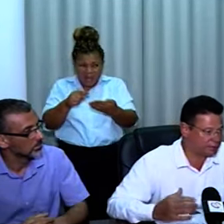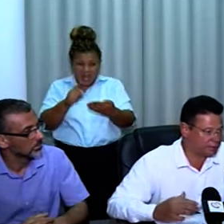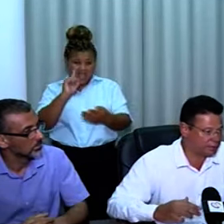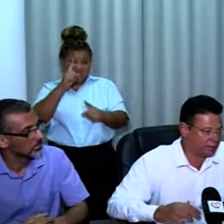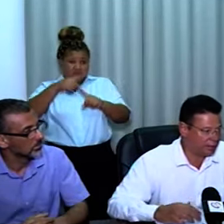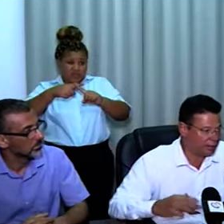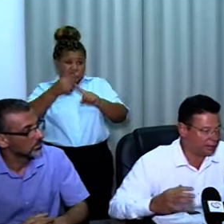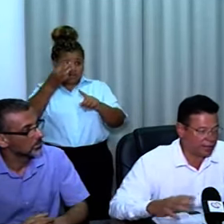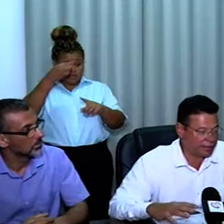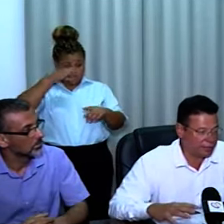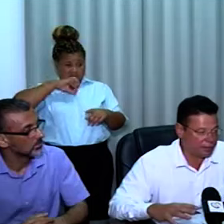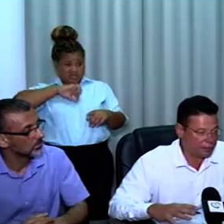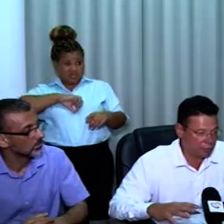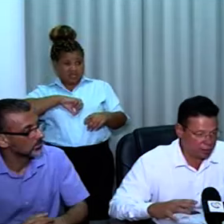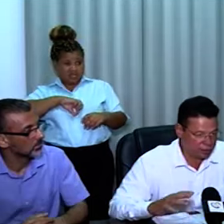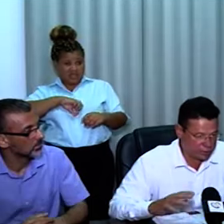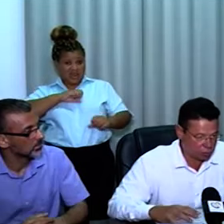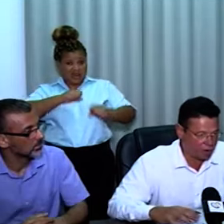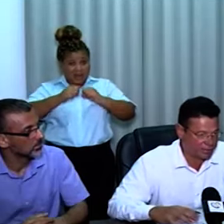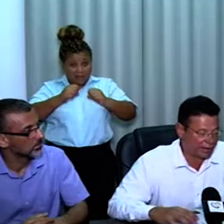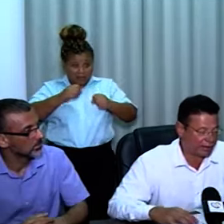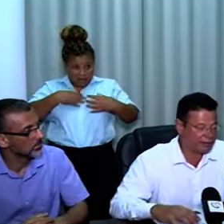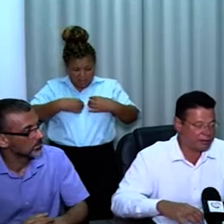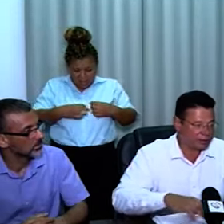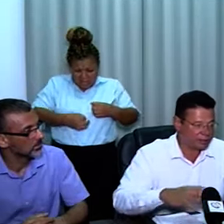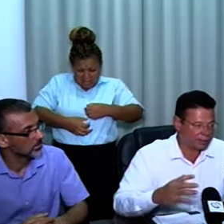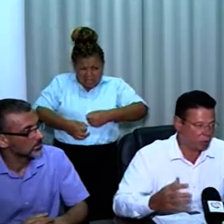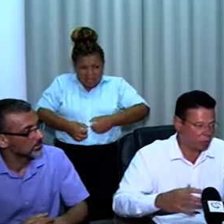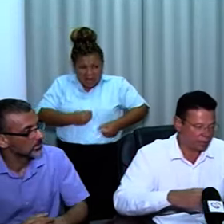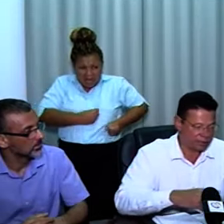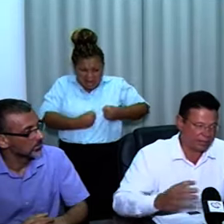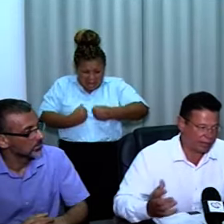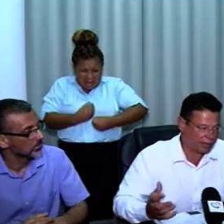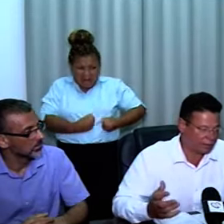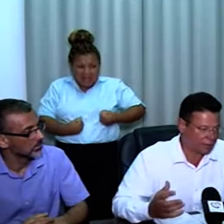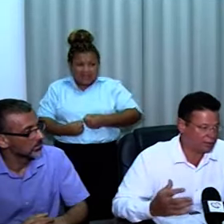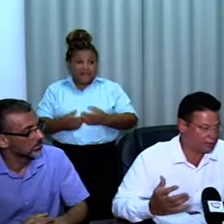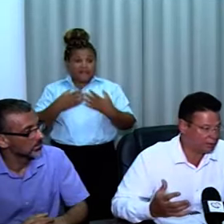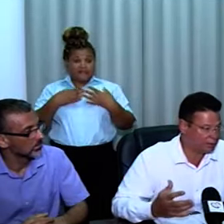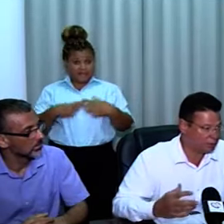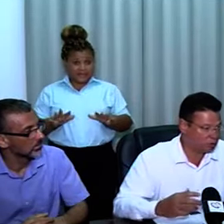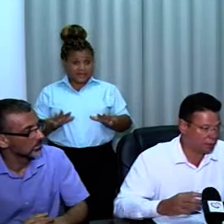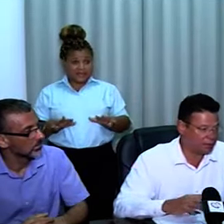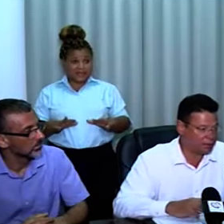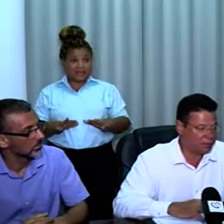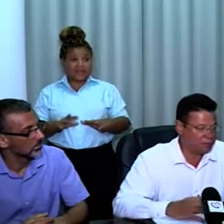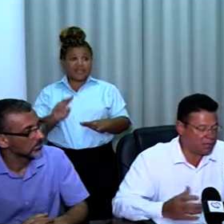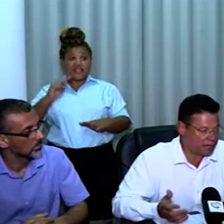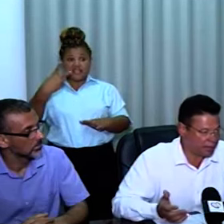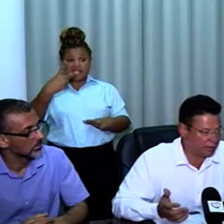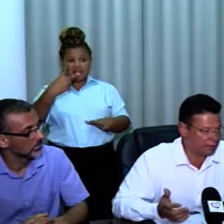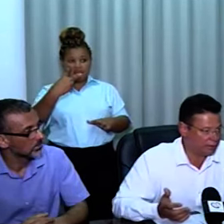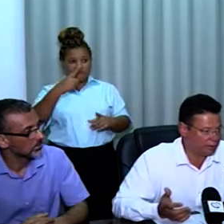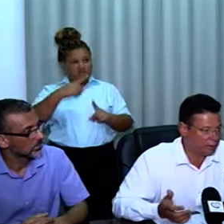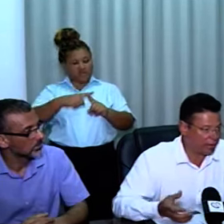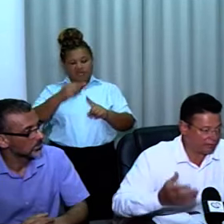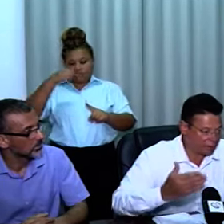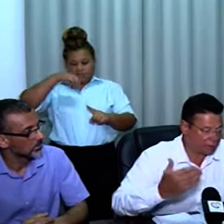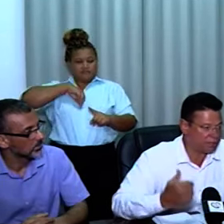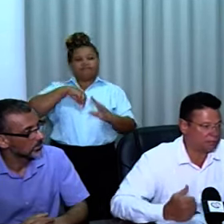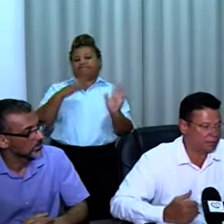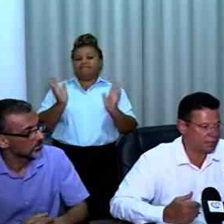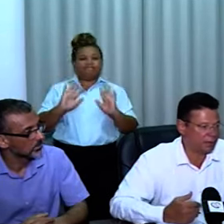case. Et ça, si toi, il y a une quantité de quand c'était cas, par exemple, en Chine, je peux traiter des milliers de cas, il y